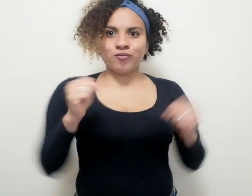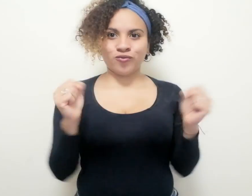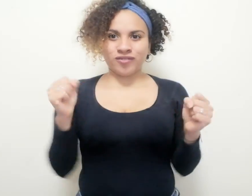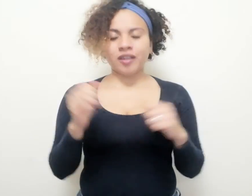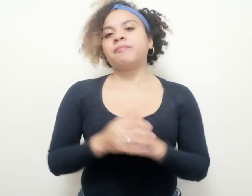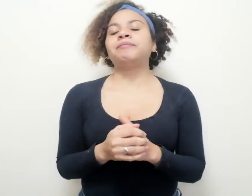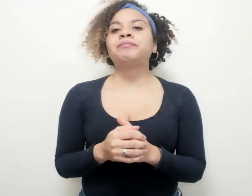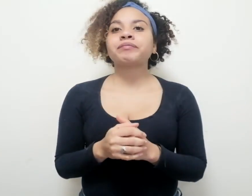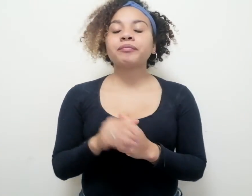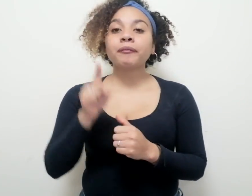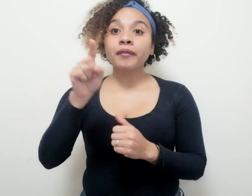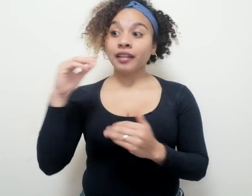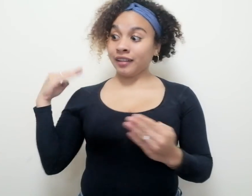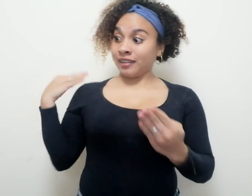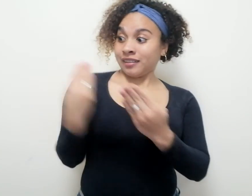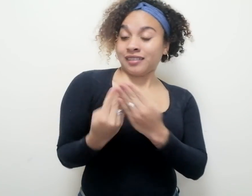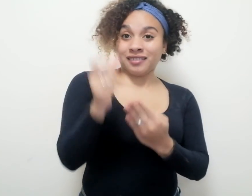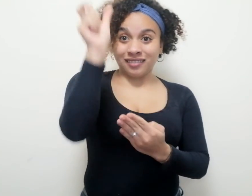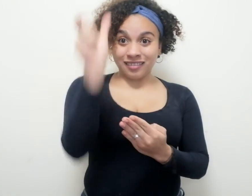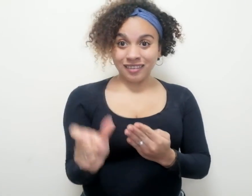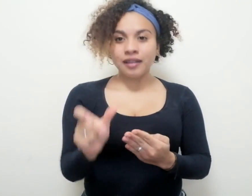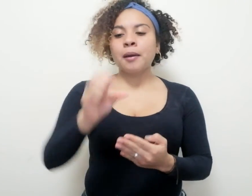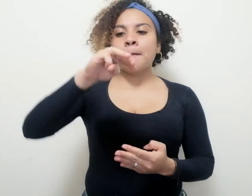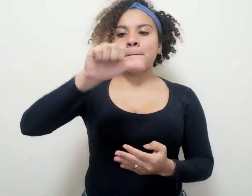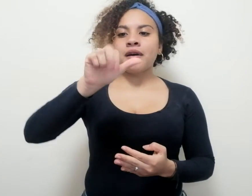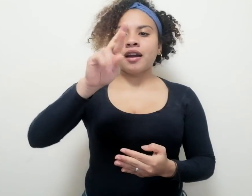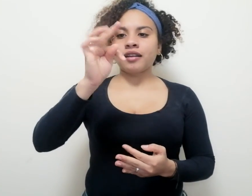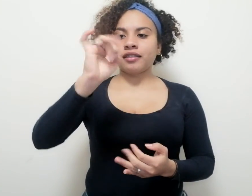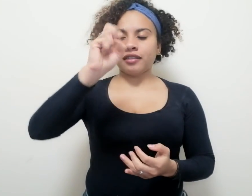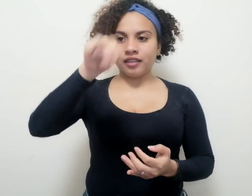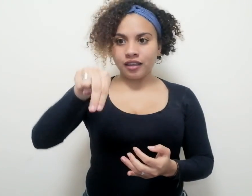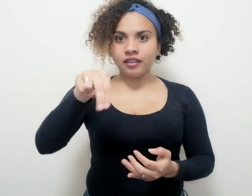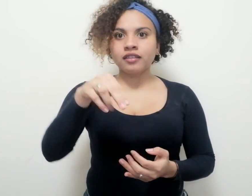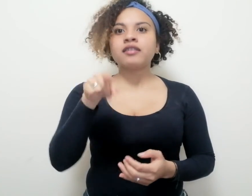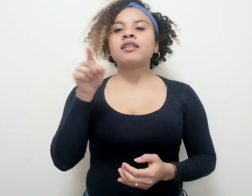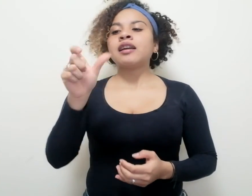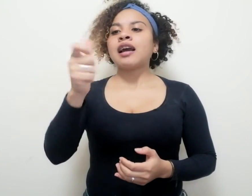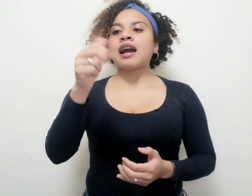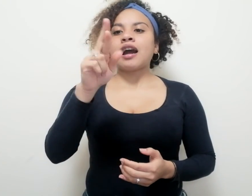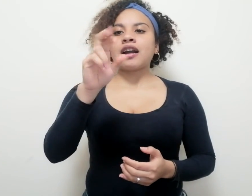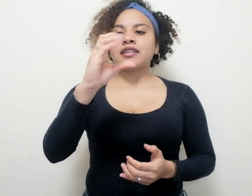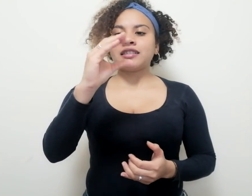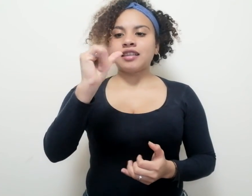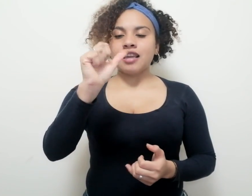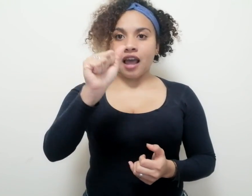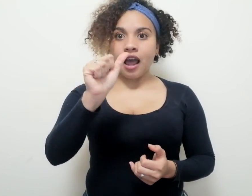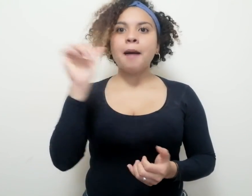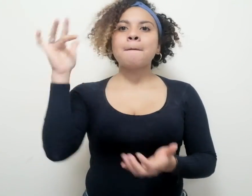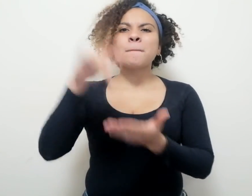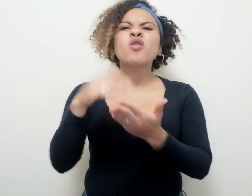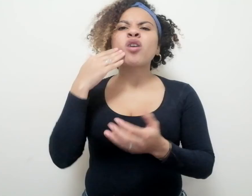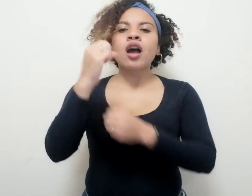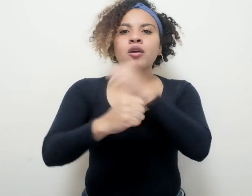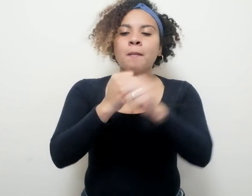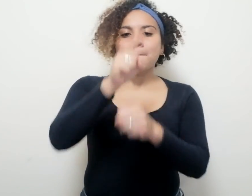El literato Martín García Merou, que vino en